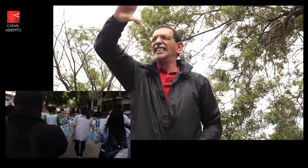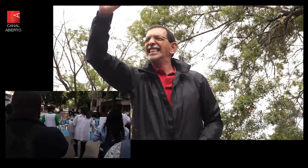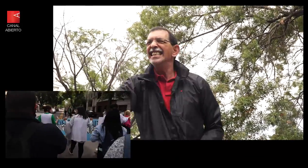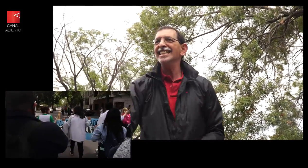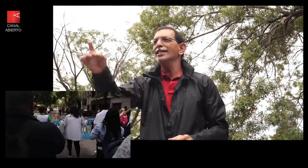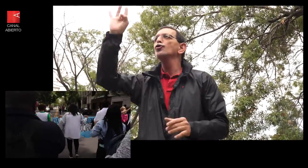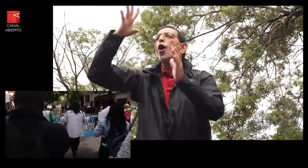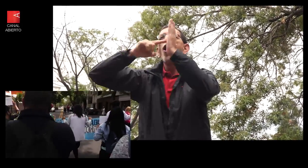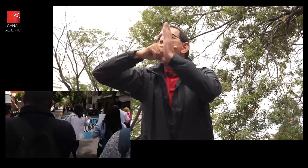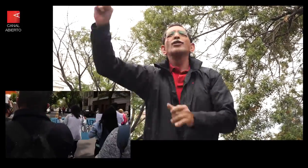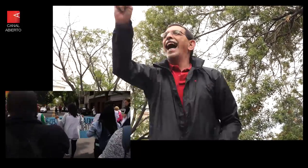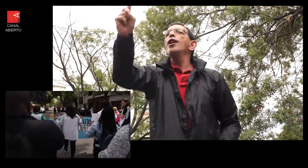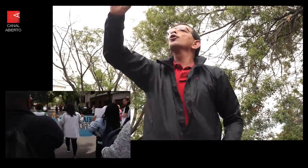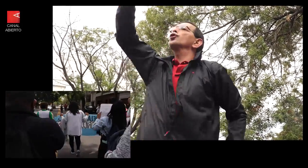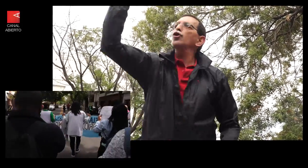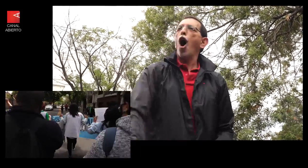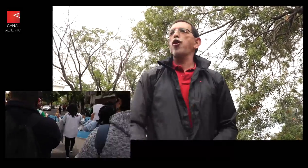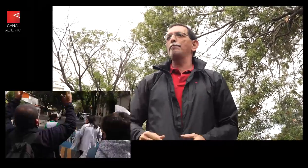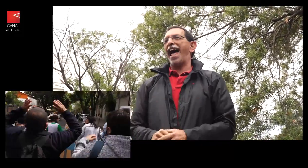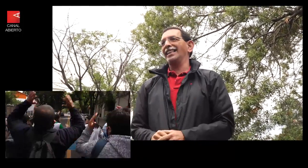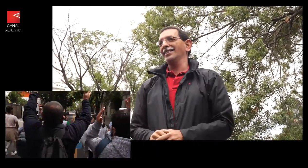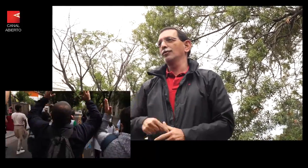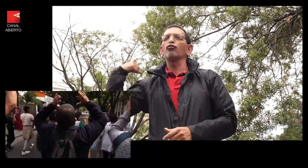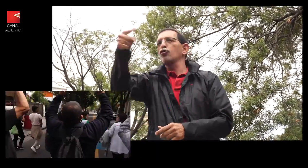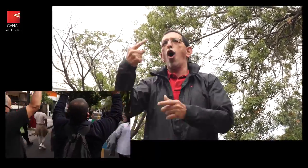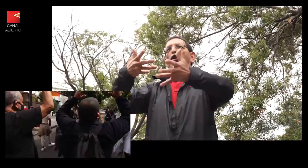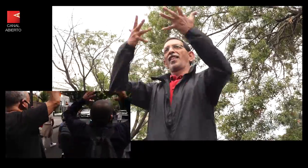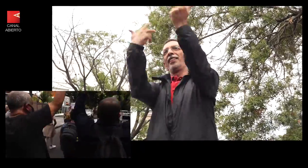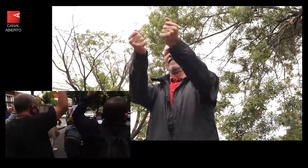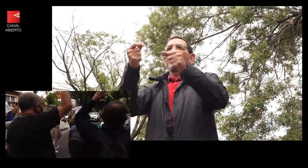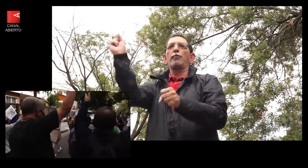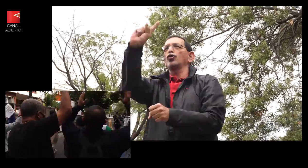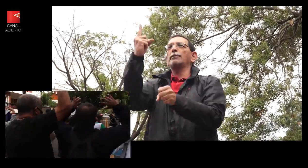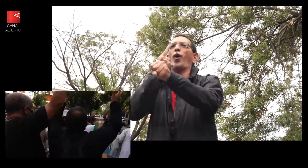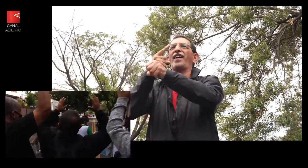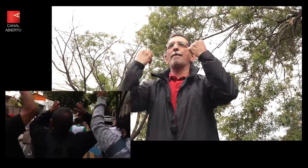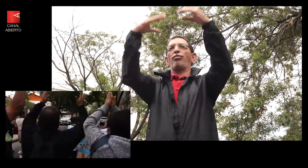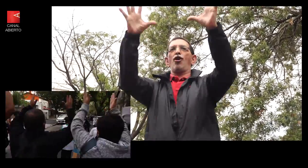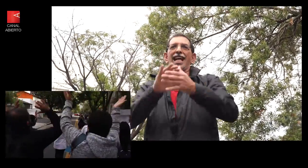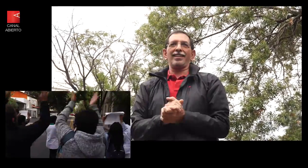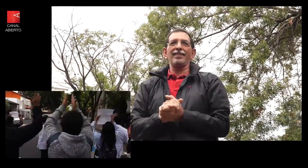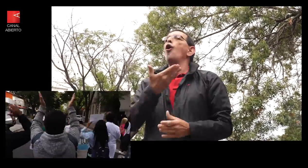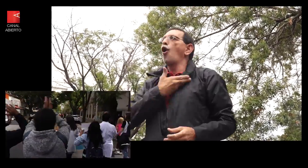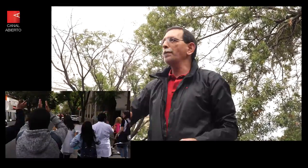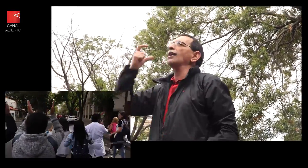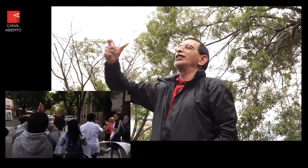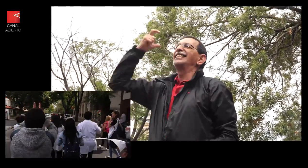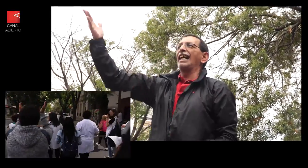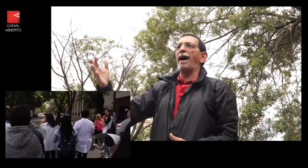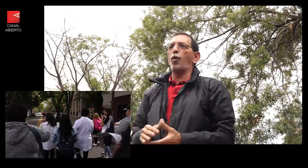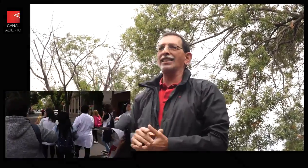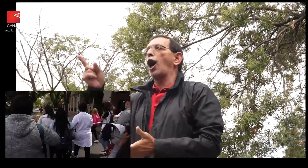en este palacio nace la comunidad sorda argentina. No es solo de esta ciudad, es de todo el territorio nacional.